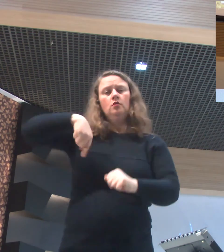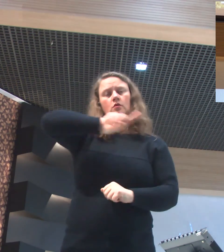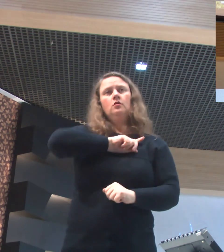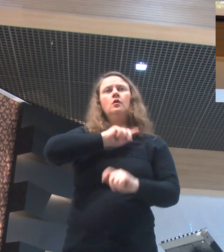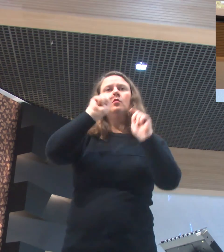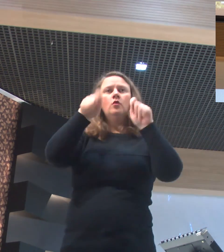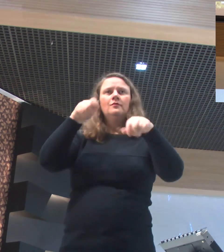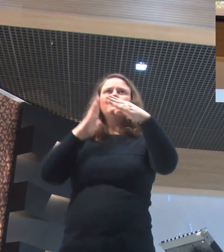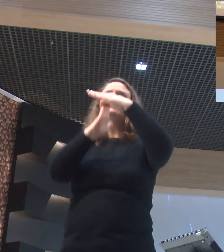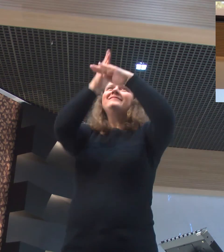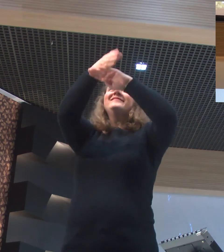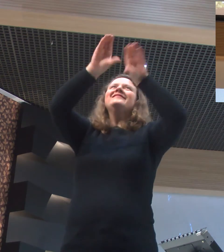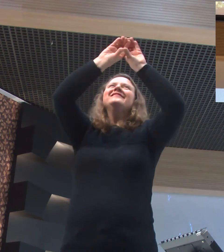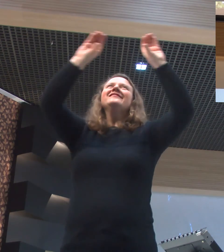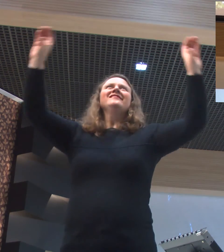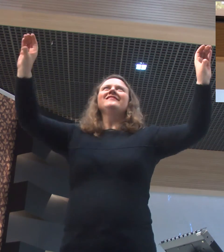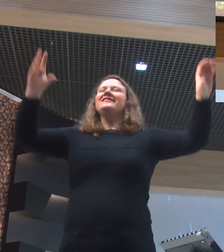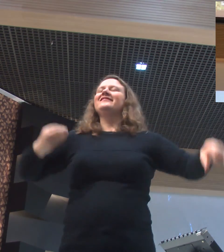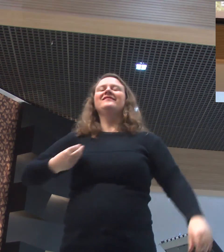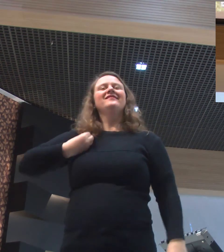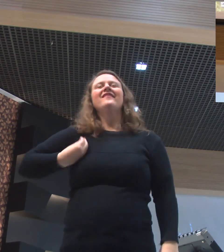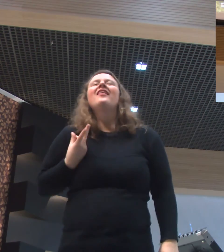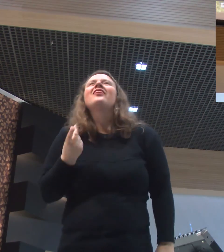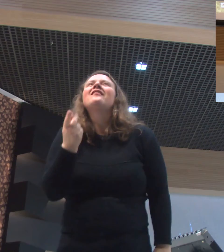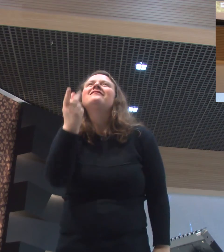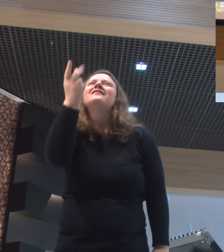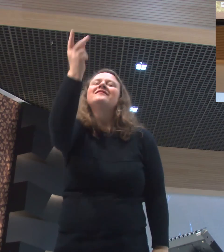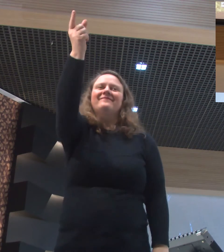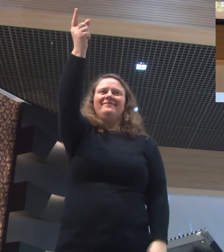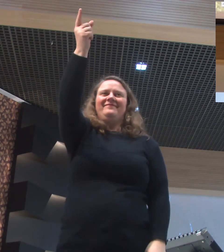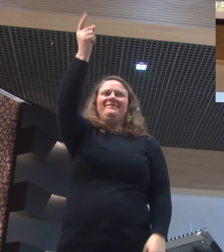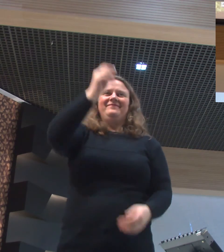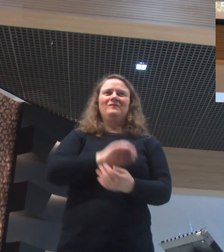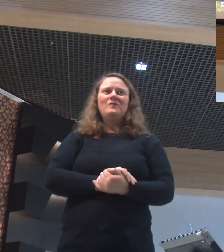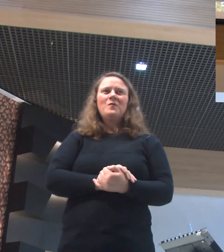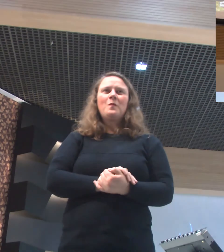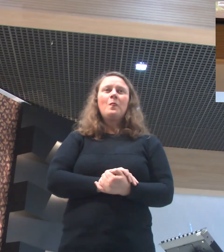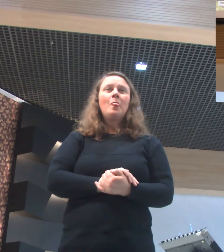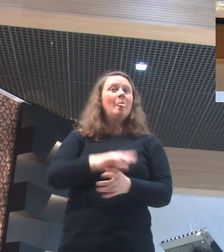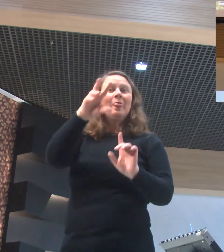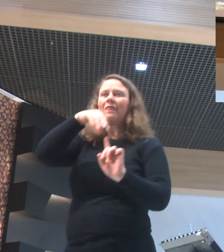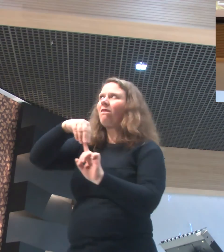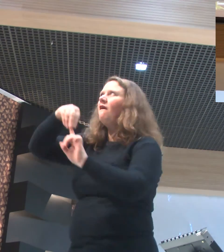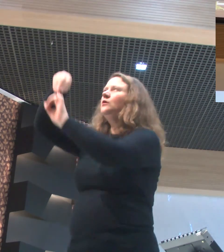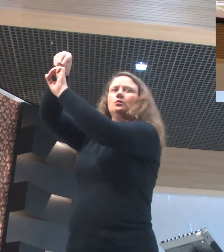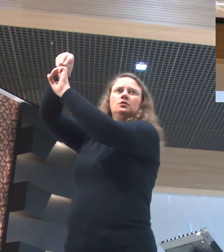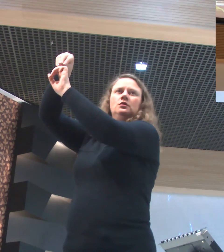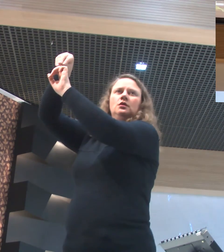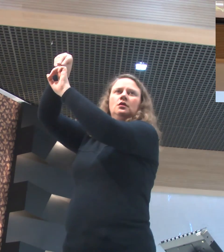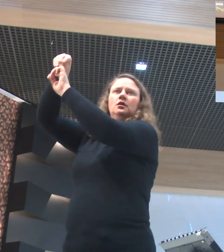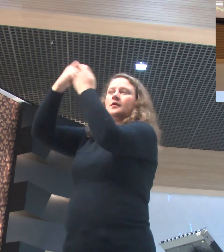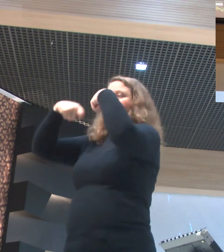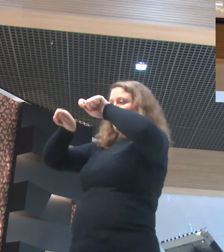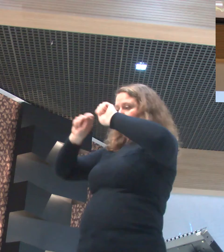vivamos no céu para todo sempre. Essa é a única justiça que nos justifica diante